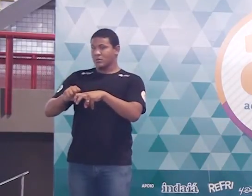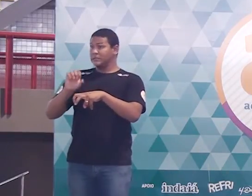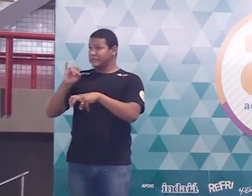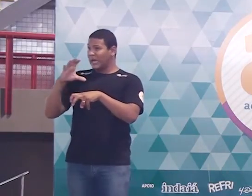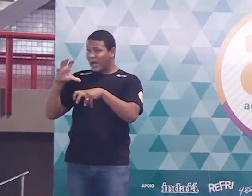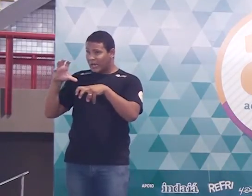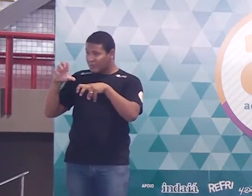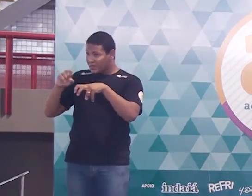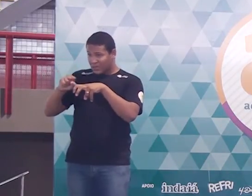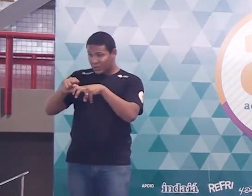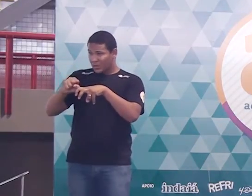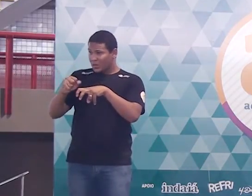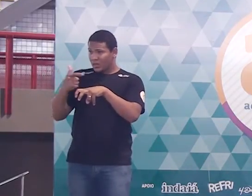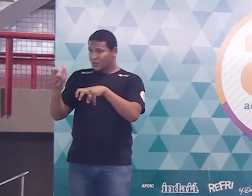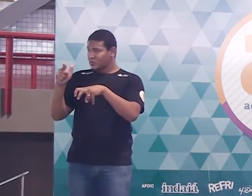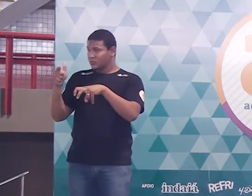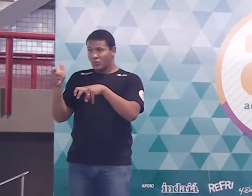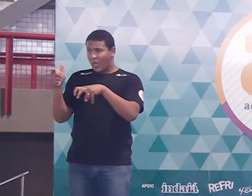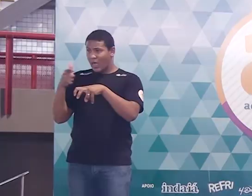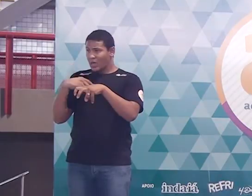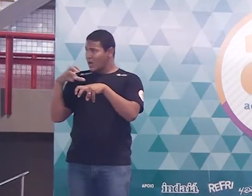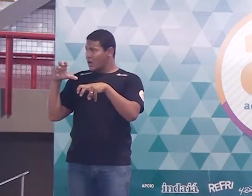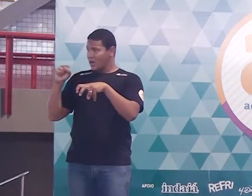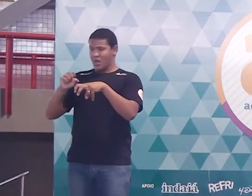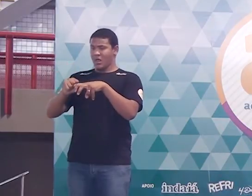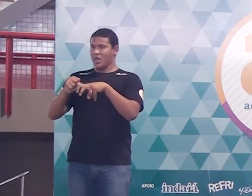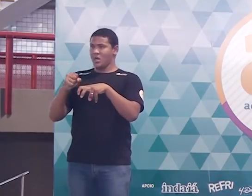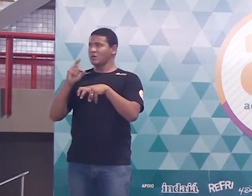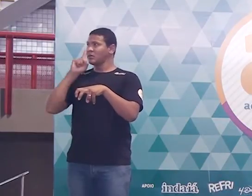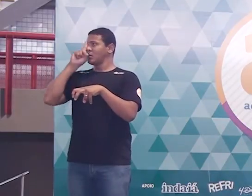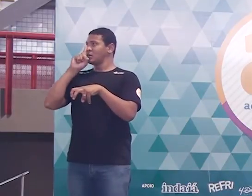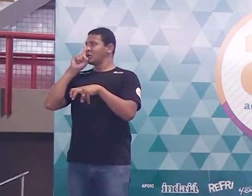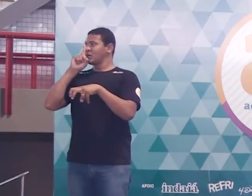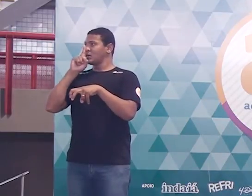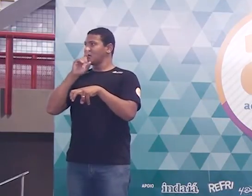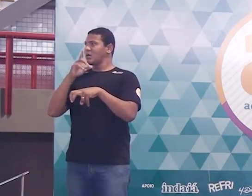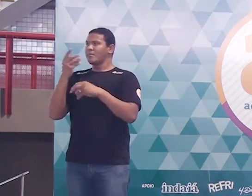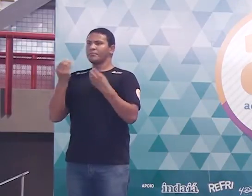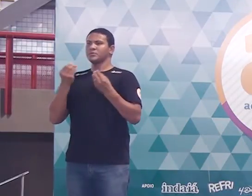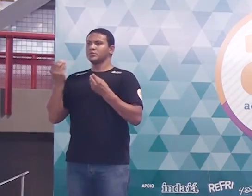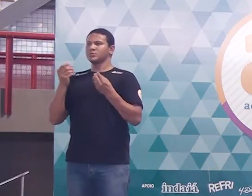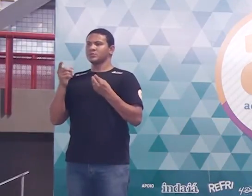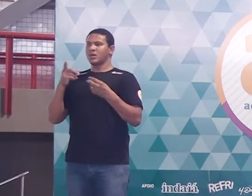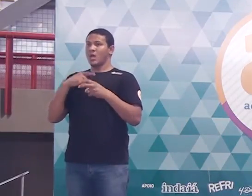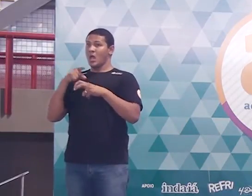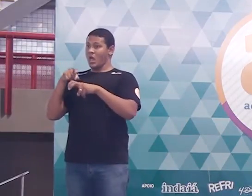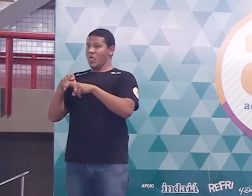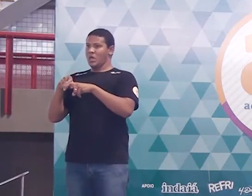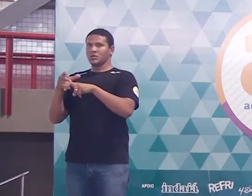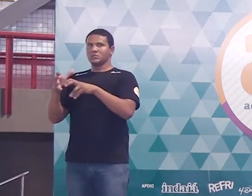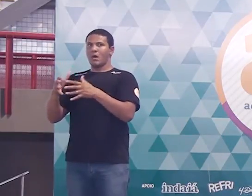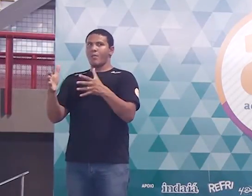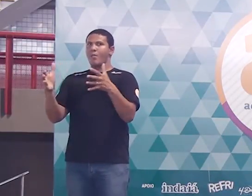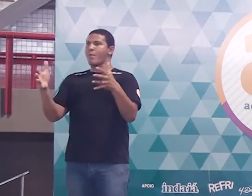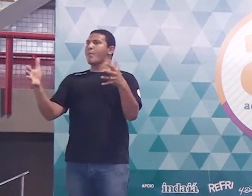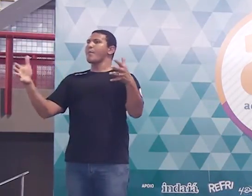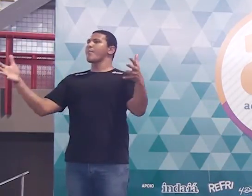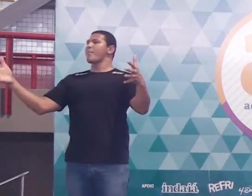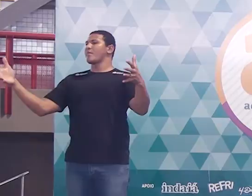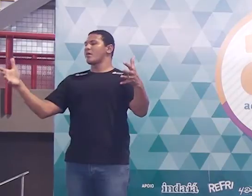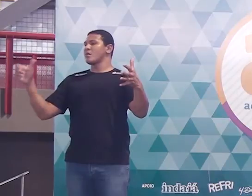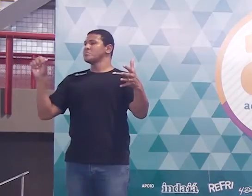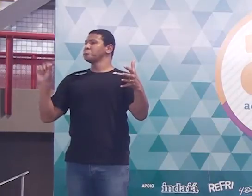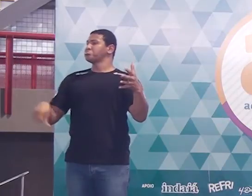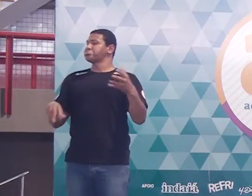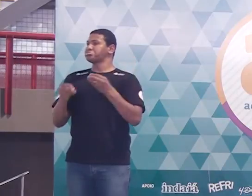houver um predador direto, aquela população ela se torna uma verdadeira praga, porque ela não tem controle, e aí o crescimento